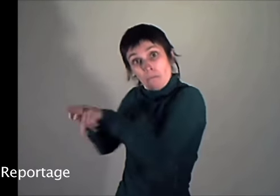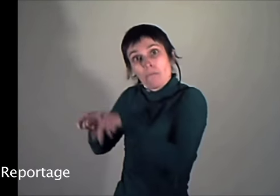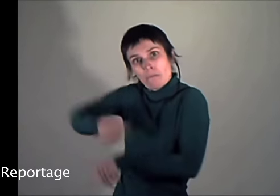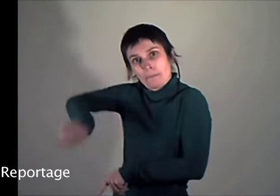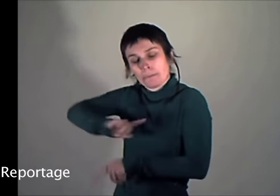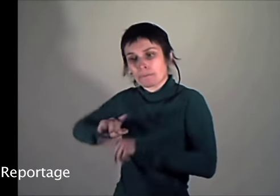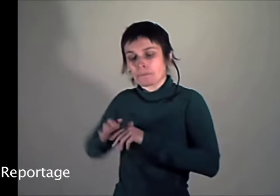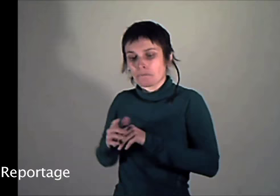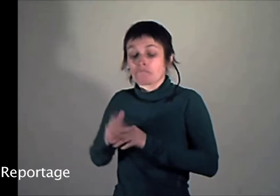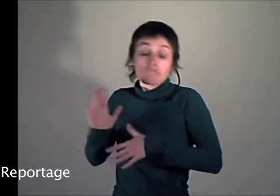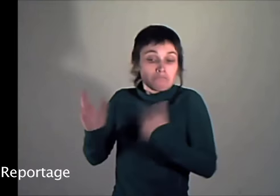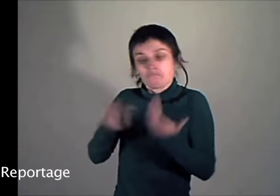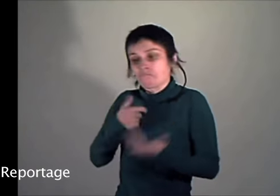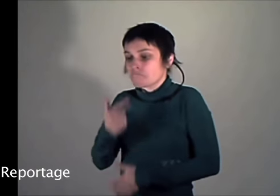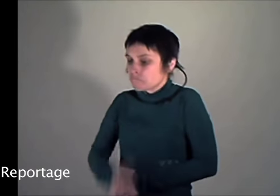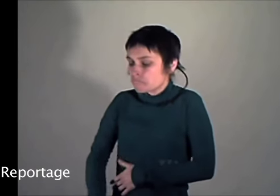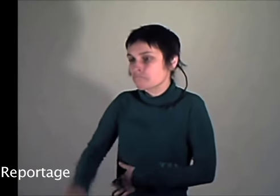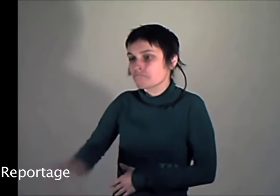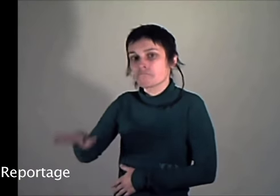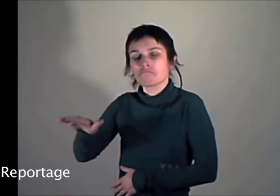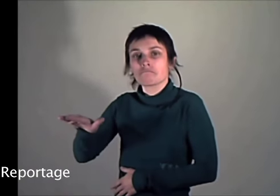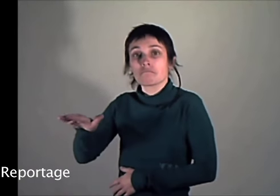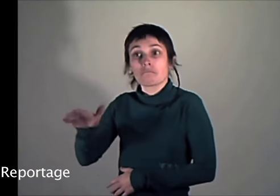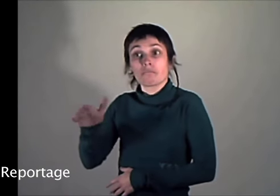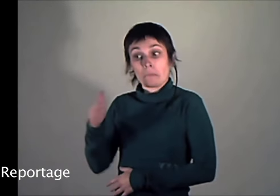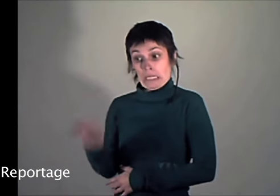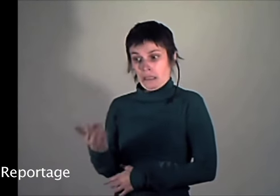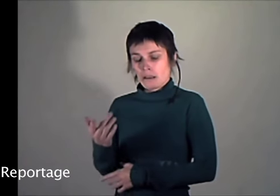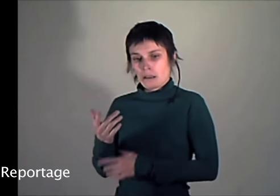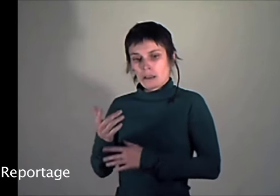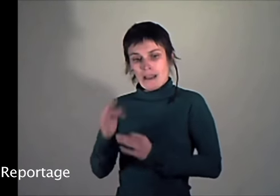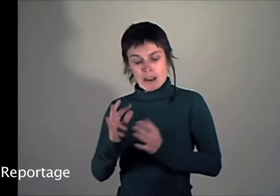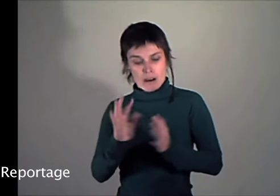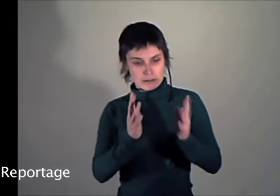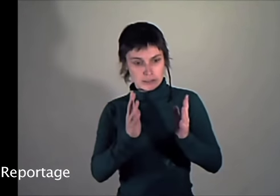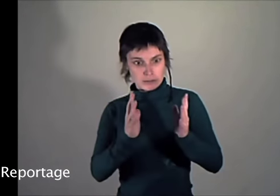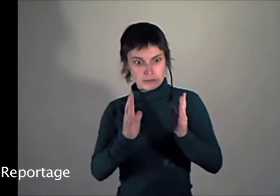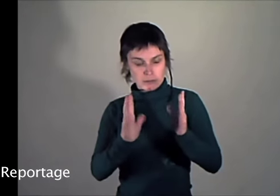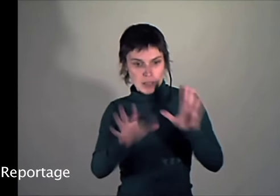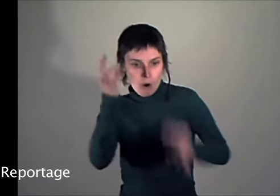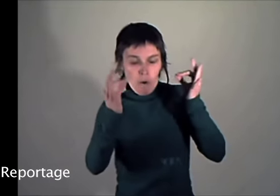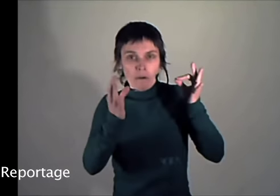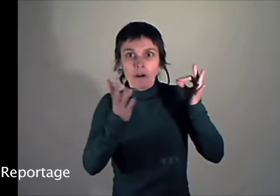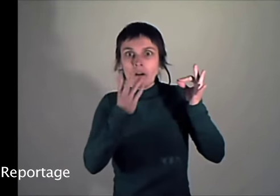groupe, oralisme, on utilisait la voix. Chacun, voilà, on s'exprimait tous un peu pareil.